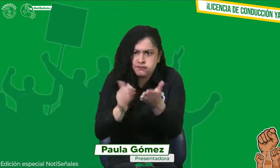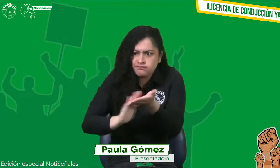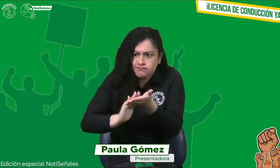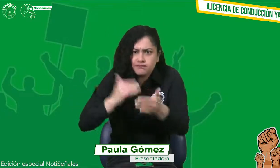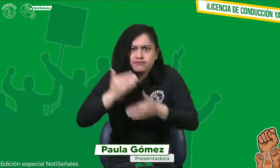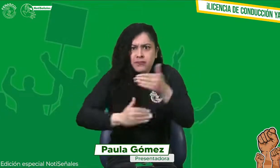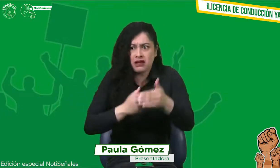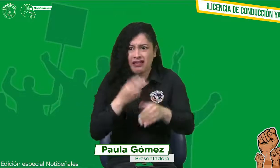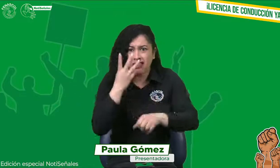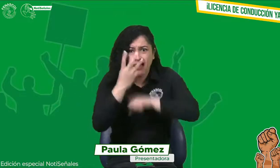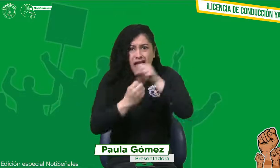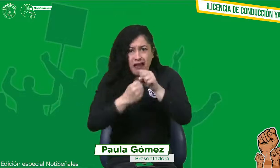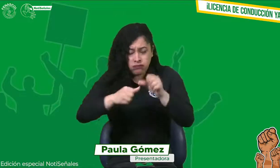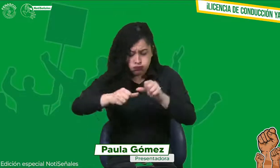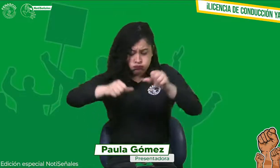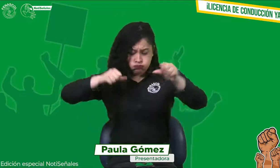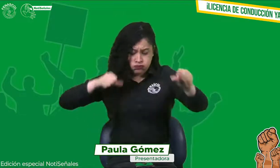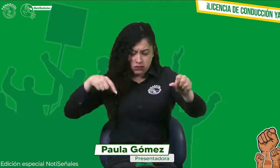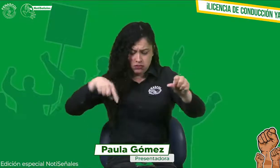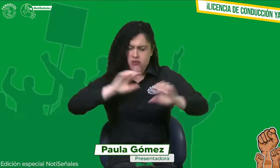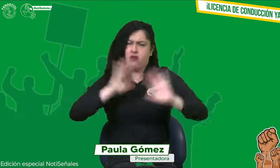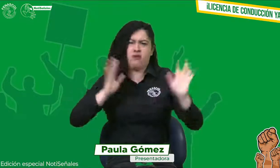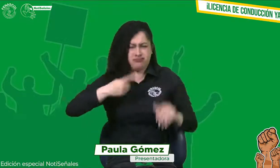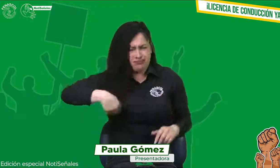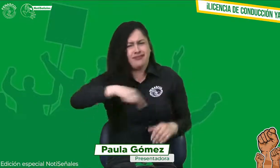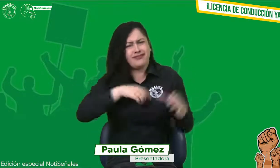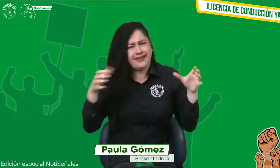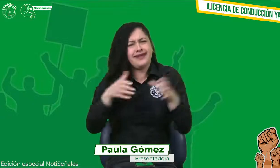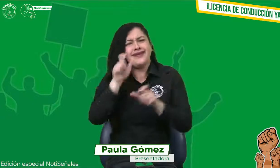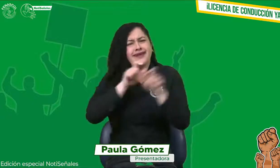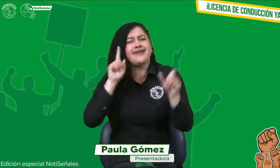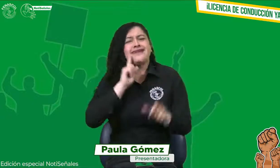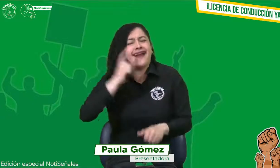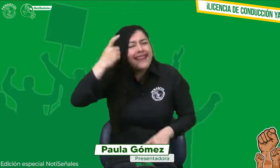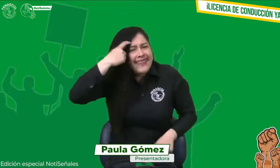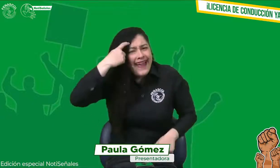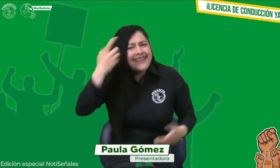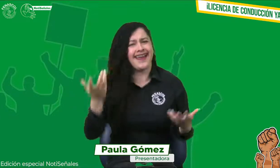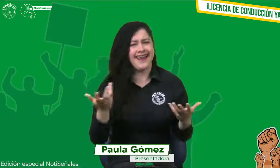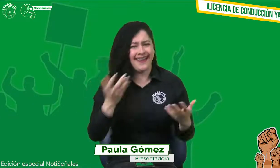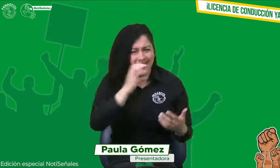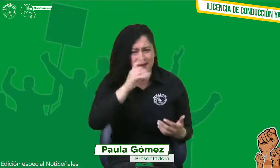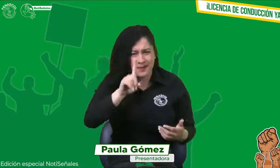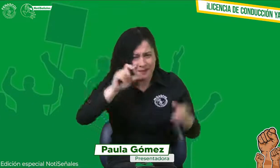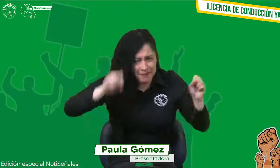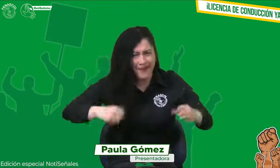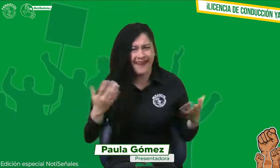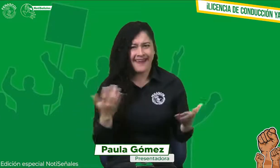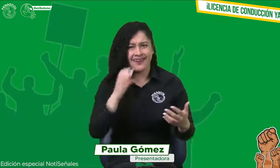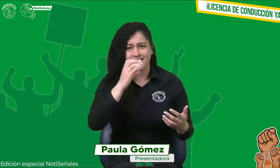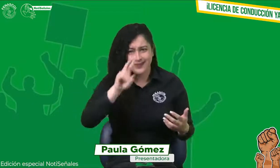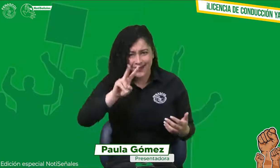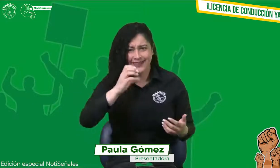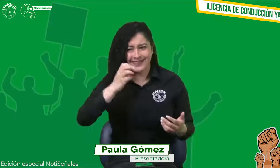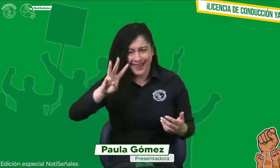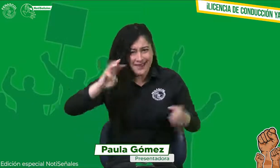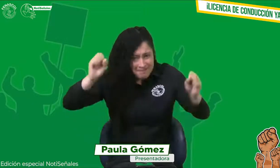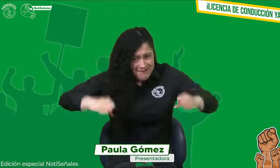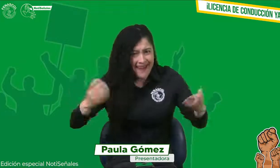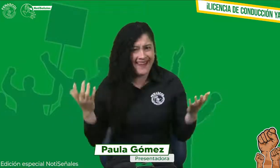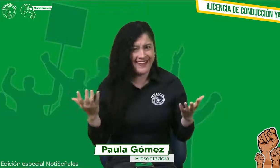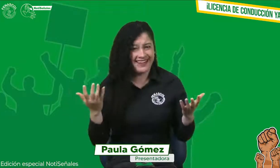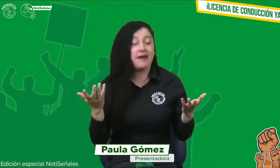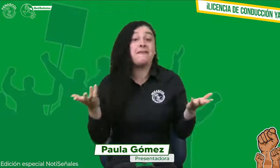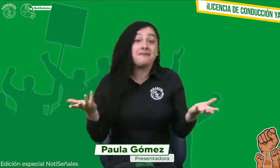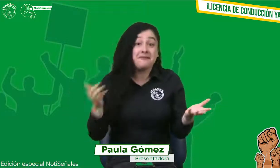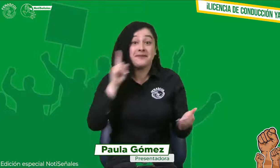También con el tema de los exámenes y todo el análisis que se debe hacer. También vemos que